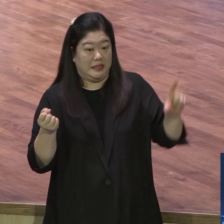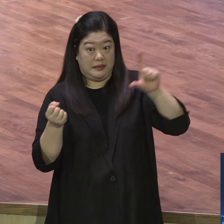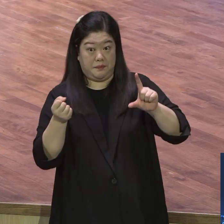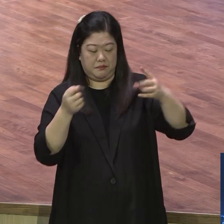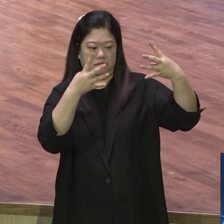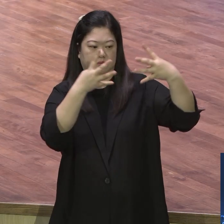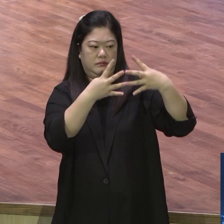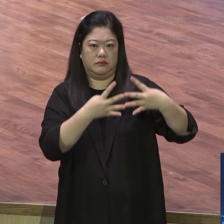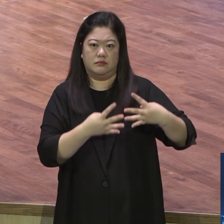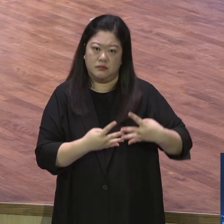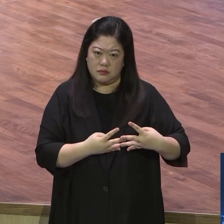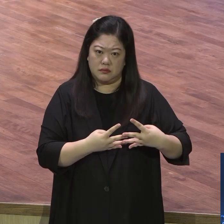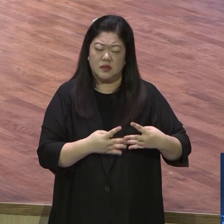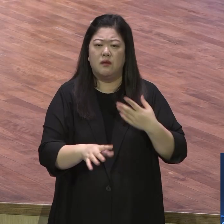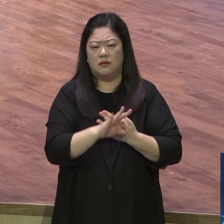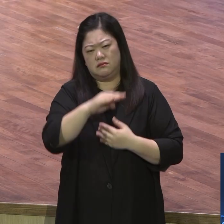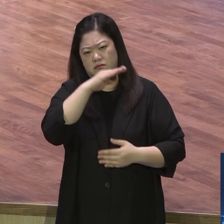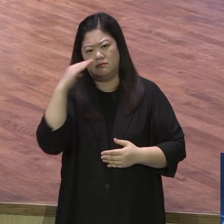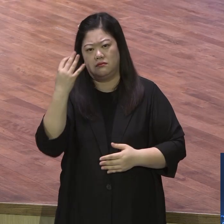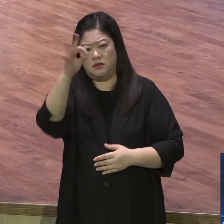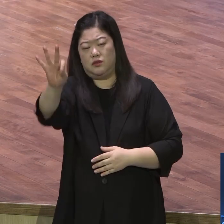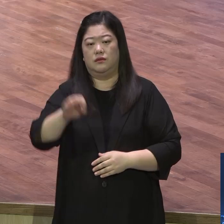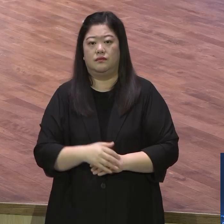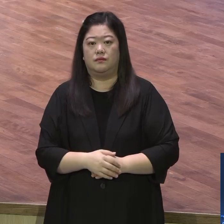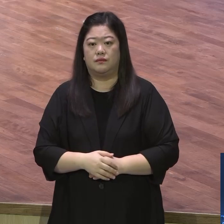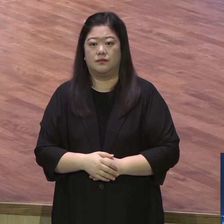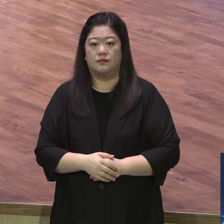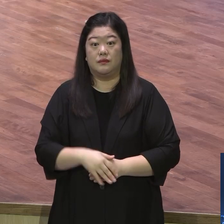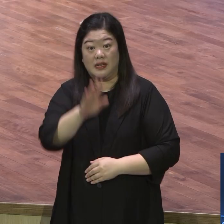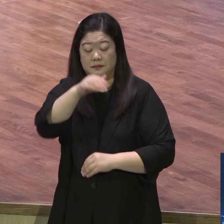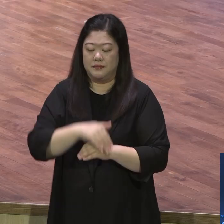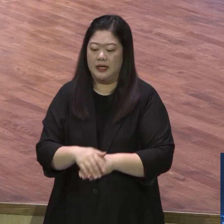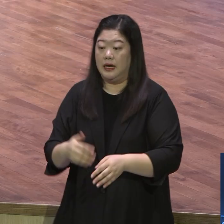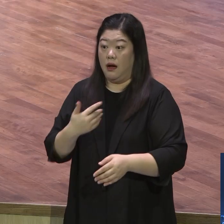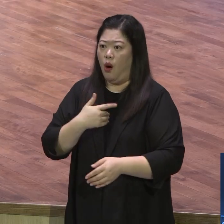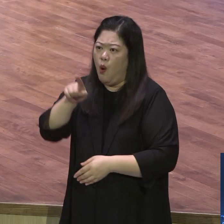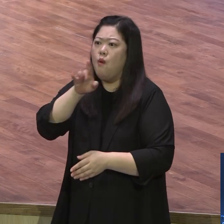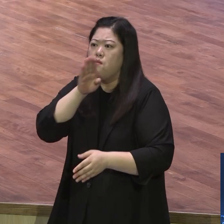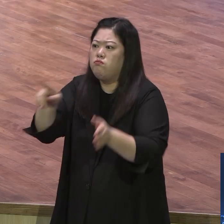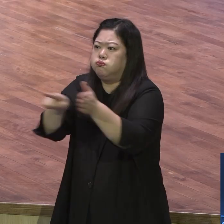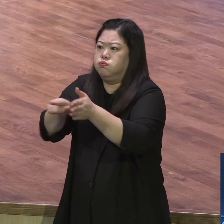믿습니다 하면 바로 행동이 따르게 돼 있어요 그거 진짜 믿는 거예요